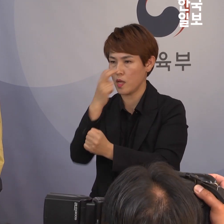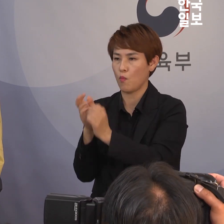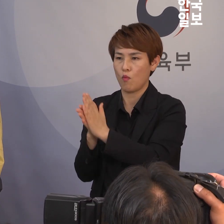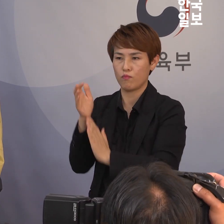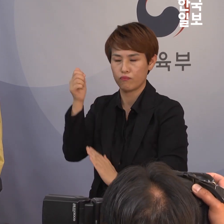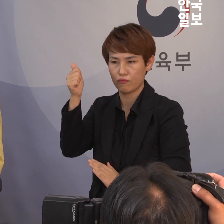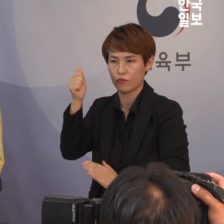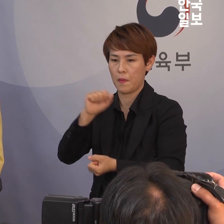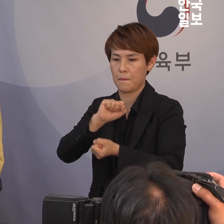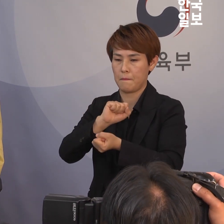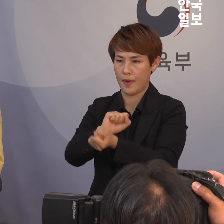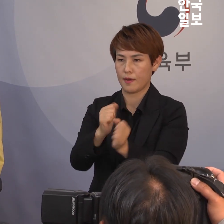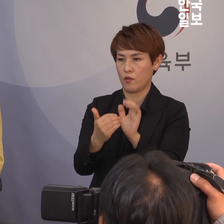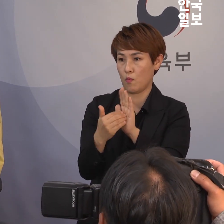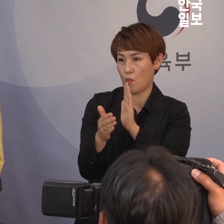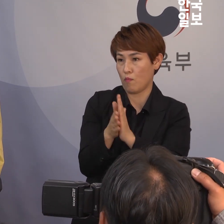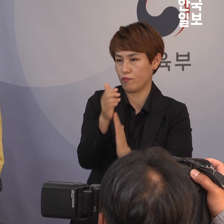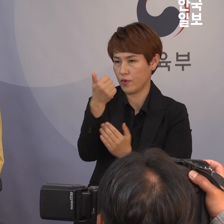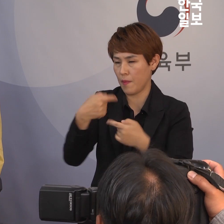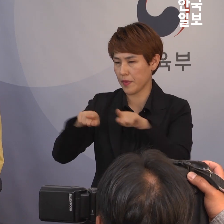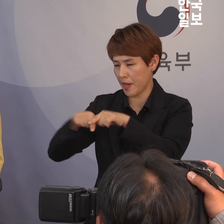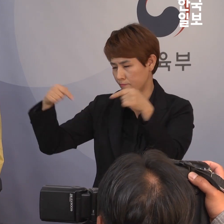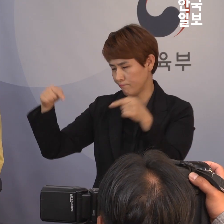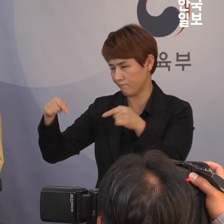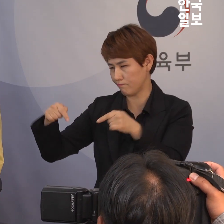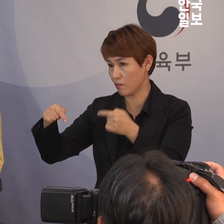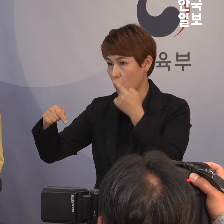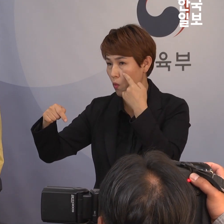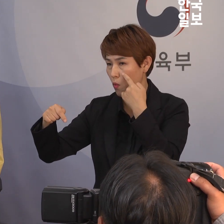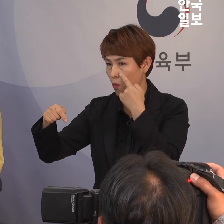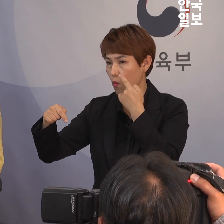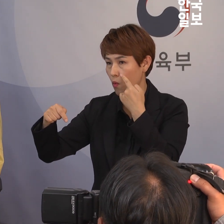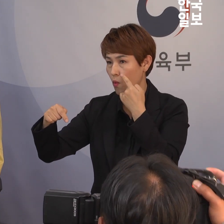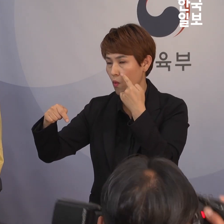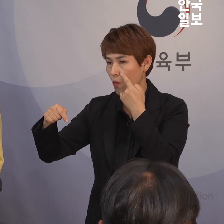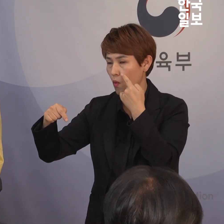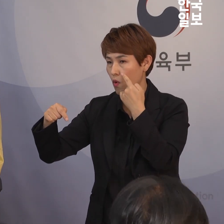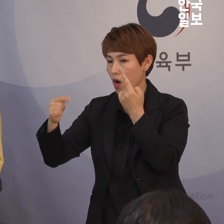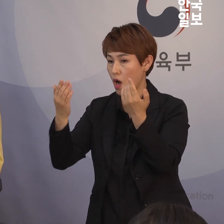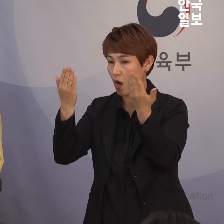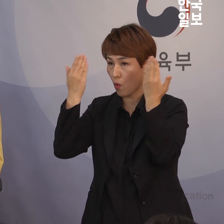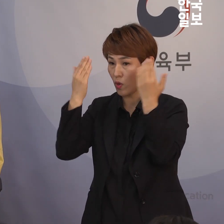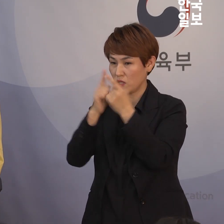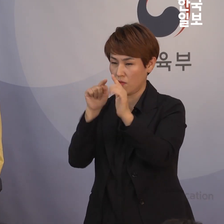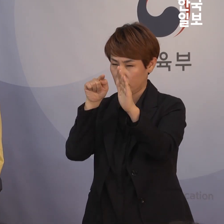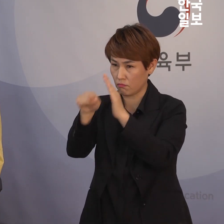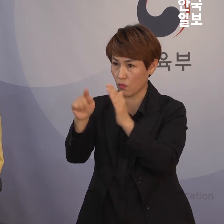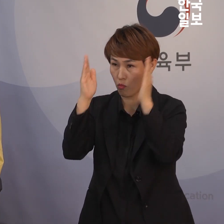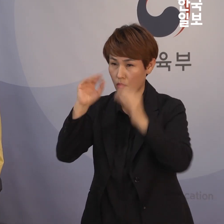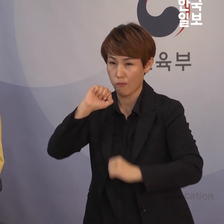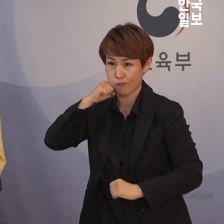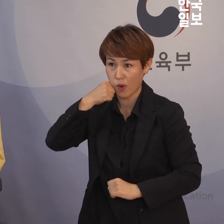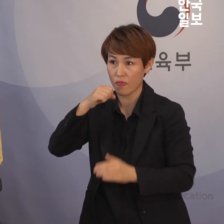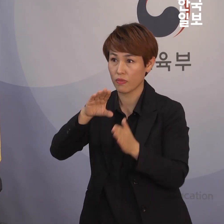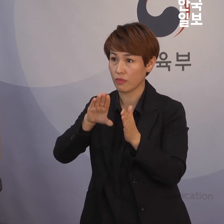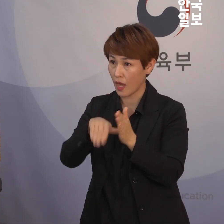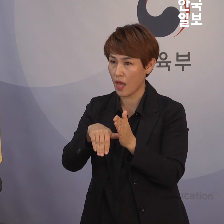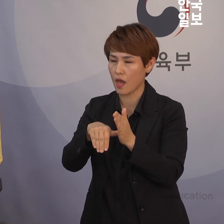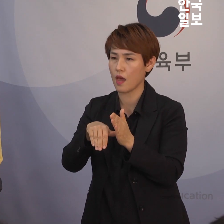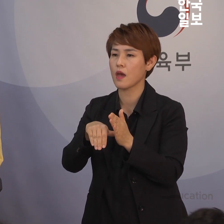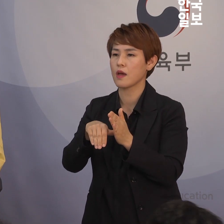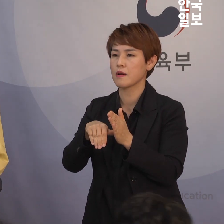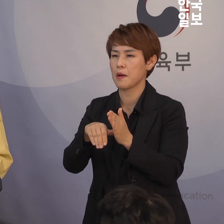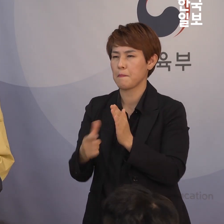등 방역당국과의 긴밀한 협의를 통해서 조금이라도 등교 수업이 어려울 경우 신속하게